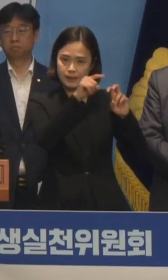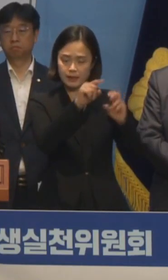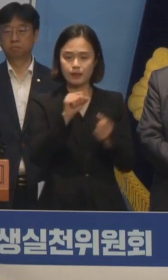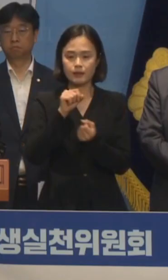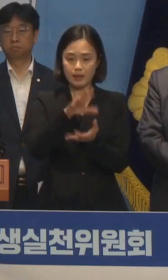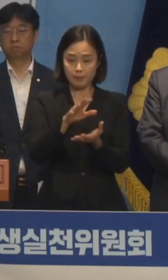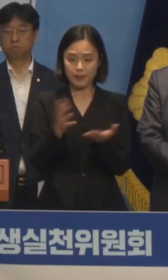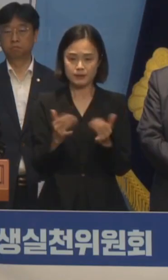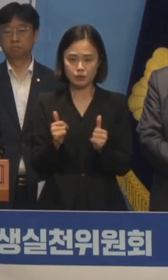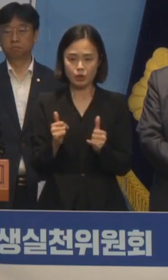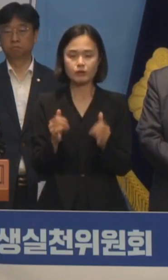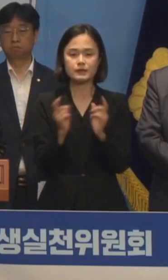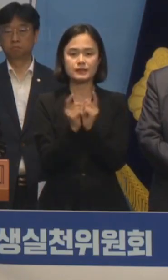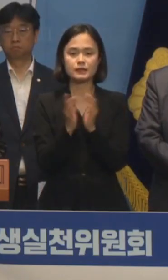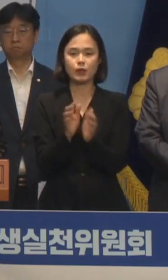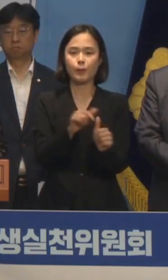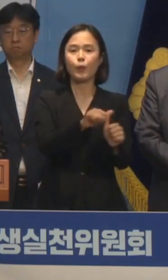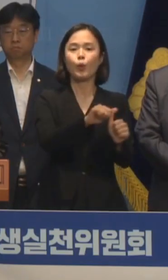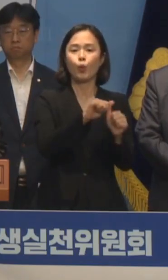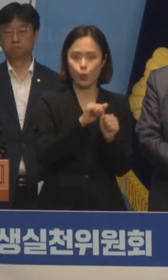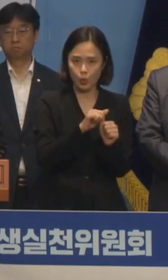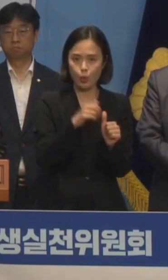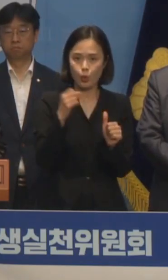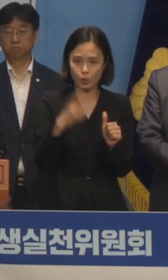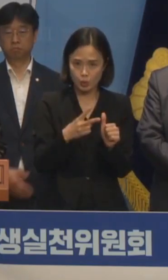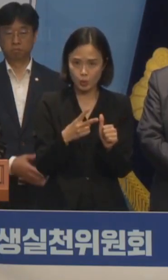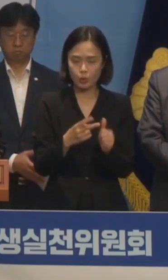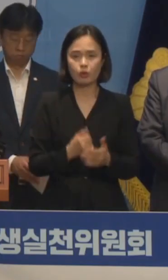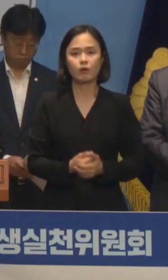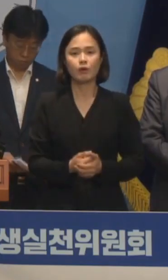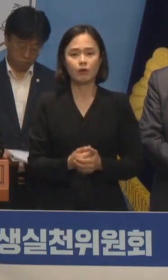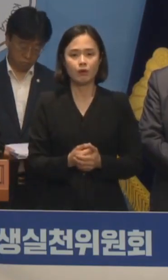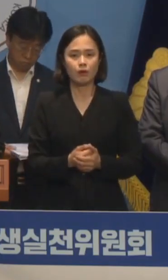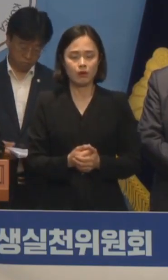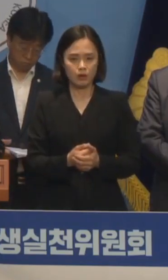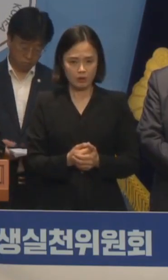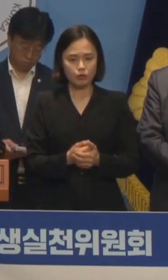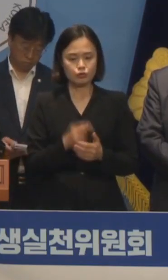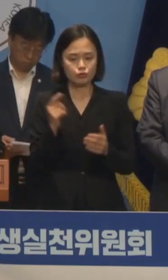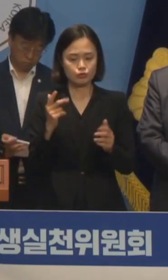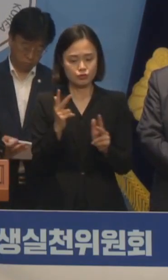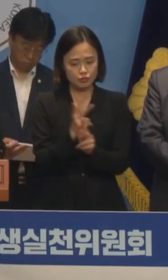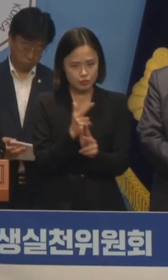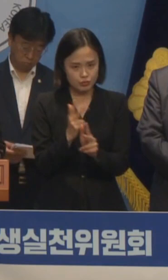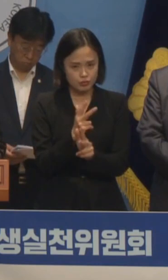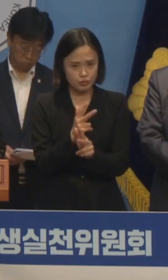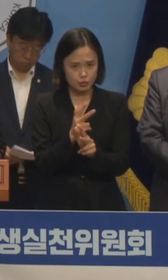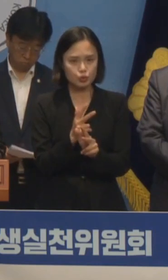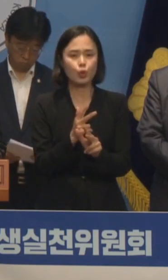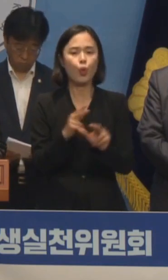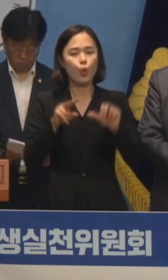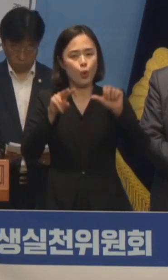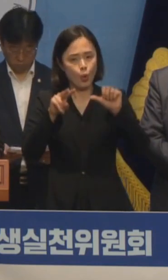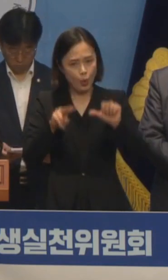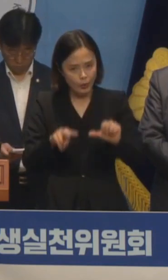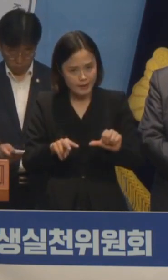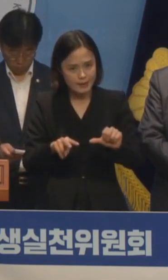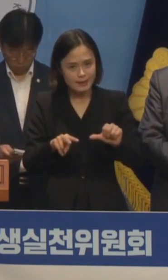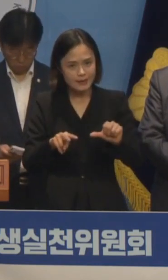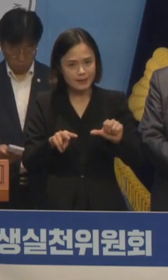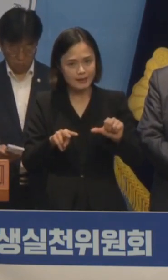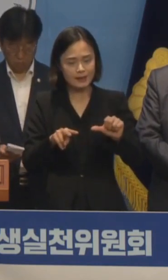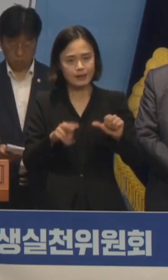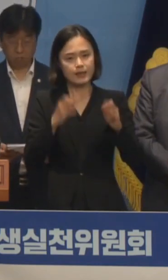새벽 배송 택배 노동자 격주 주 5일제 등을 대책으로 내놓았습니다. 그러나 증원이 빠진 직고용은